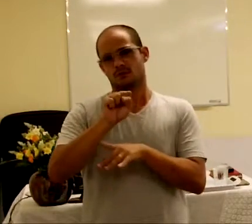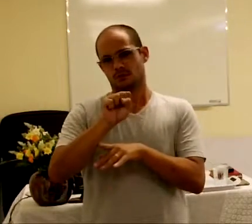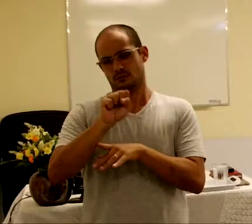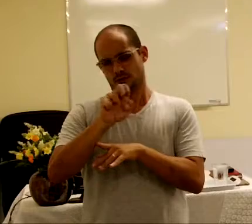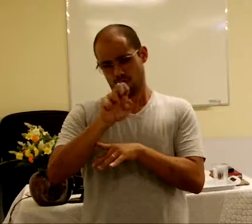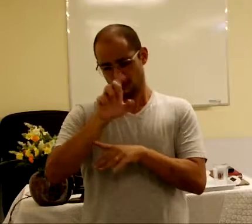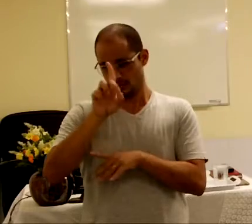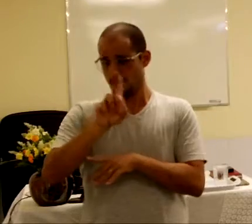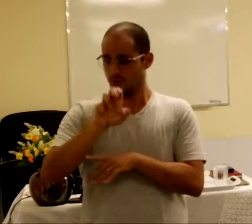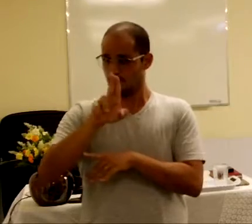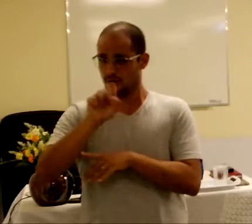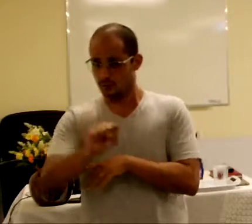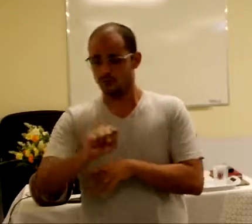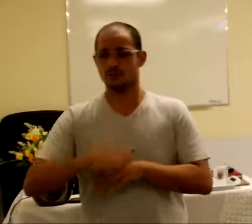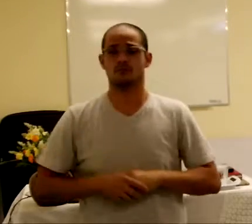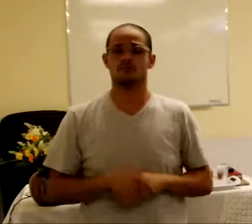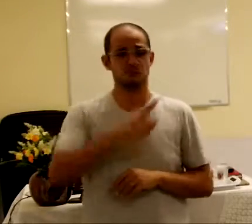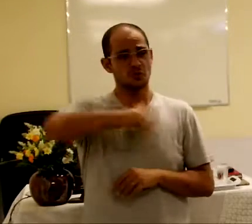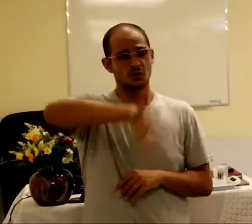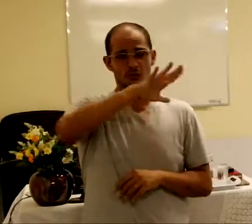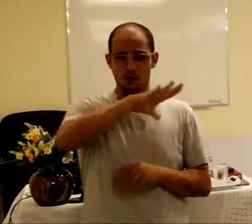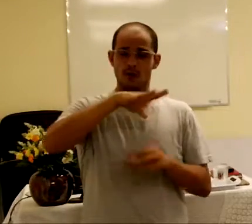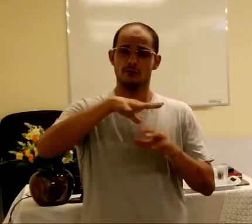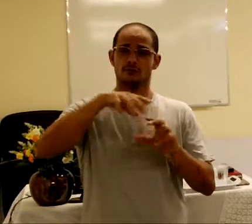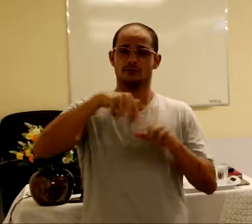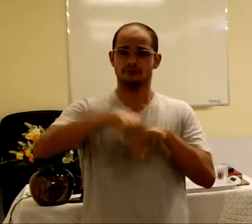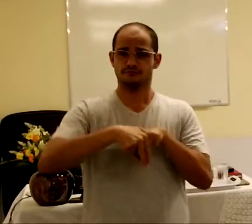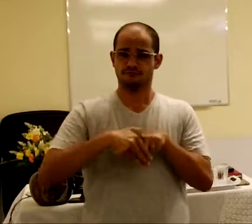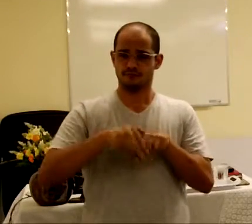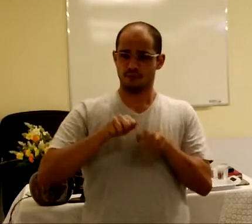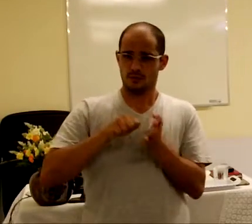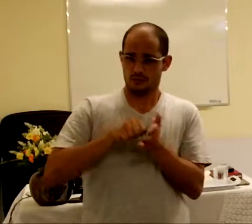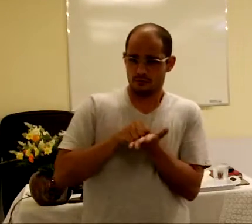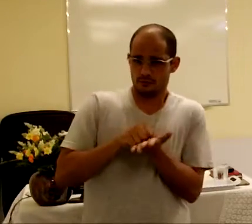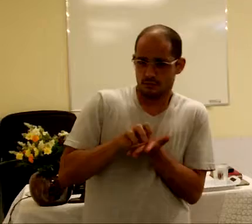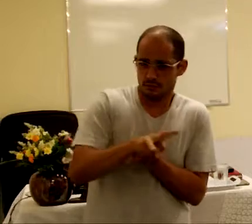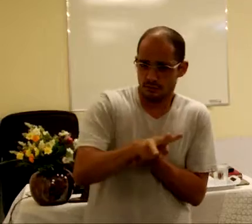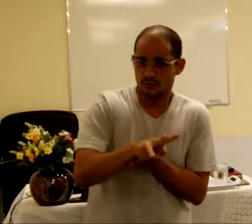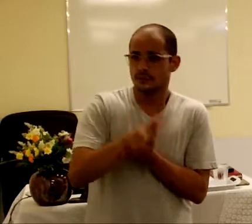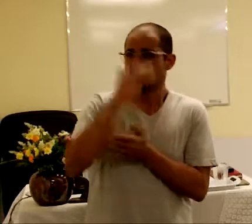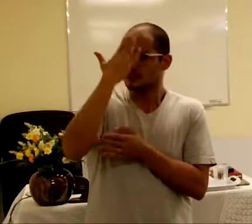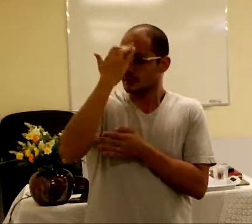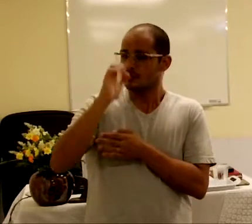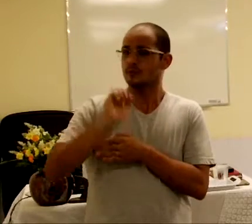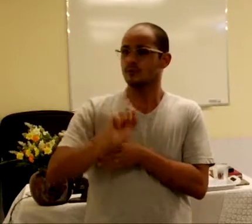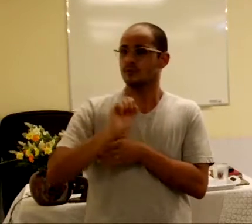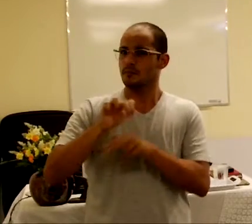somos espíritas sabemos disso, que isso também acontece em função do quê? Da nossa própria evolução